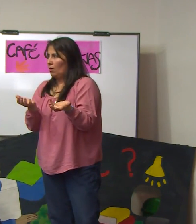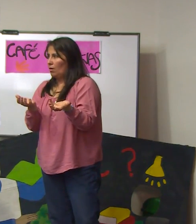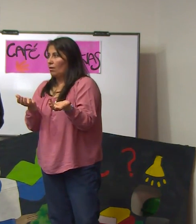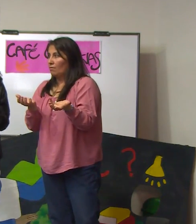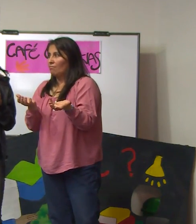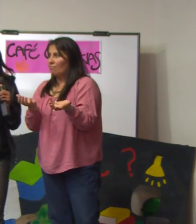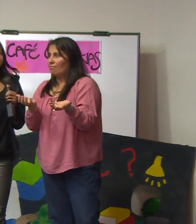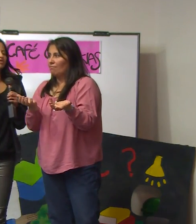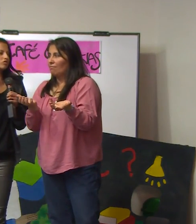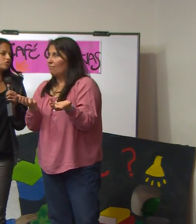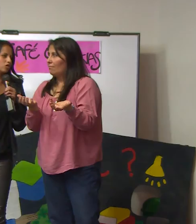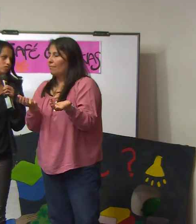Digamos yo,